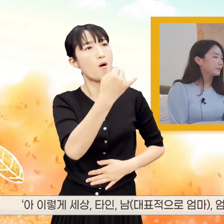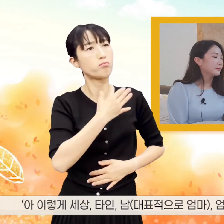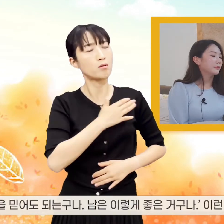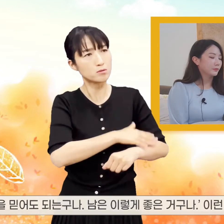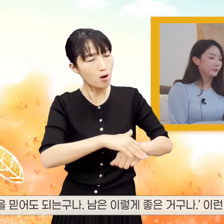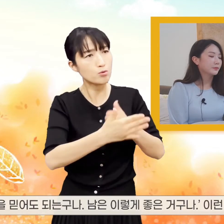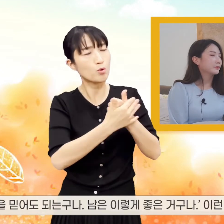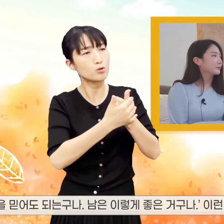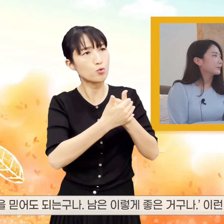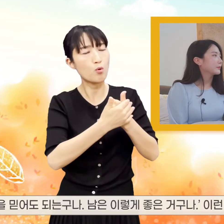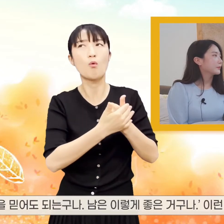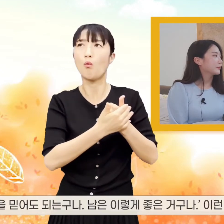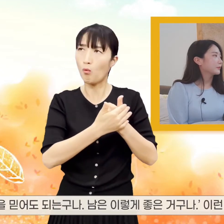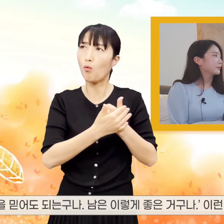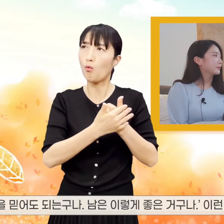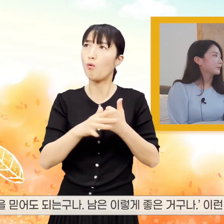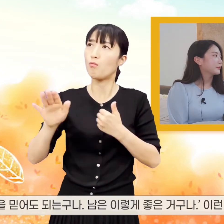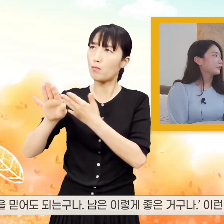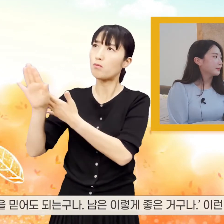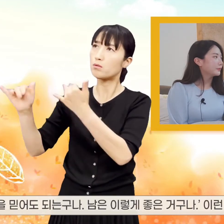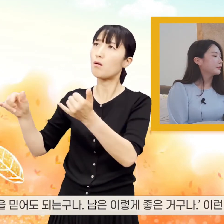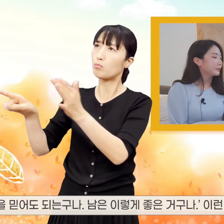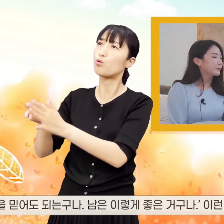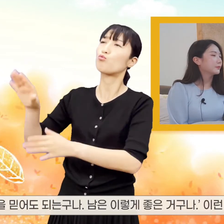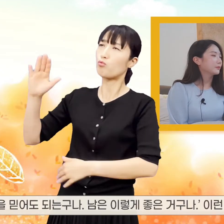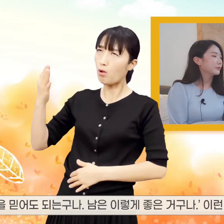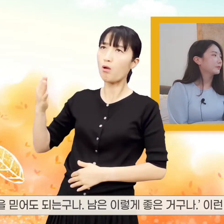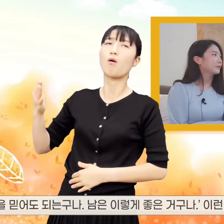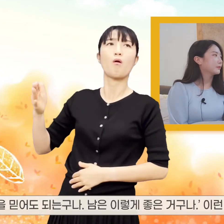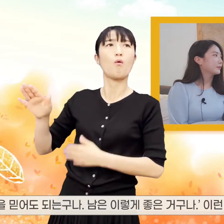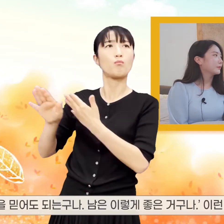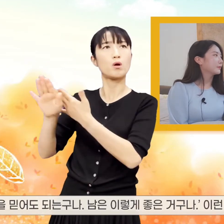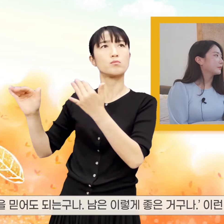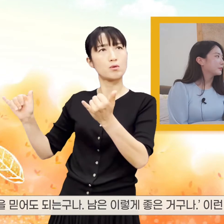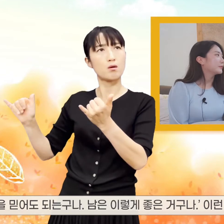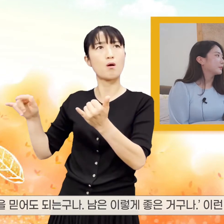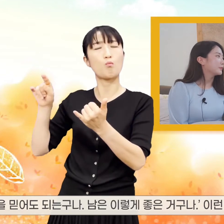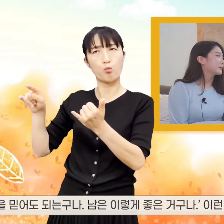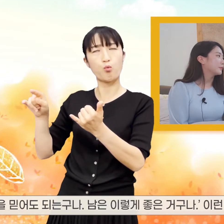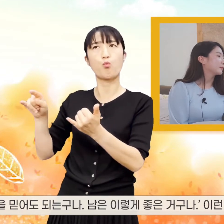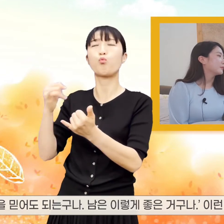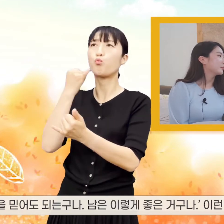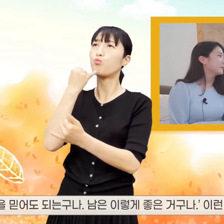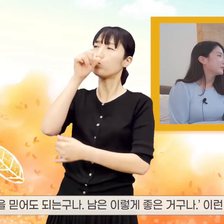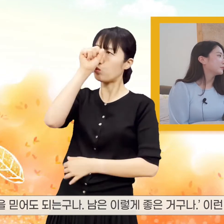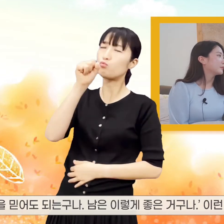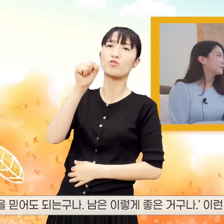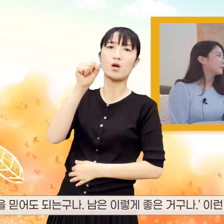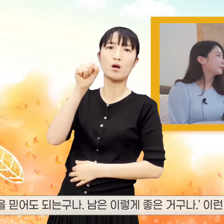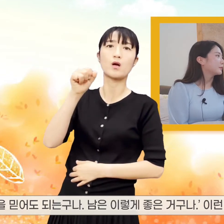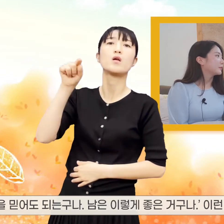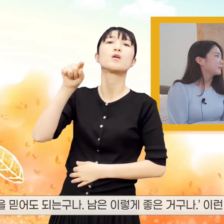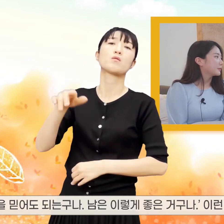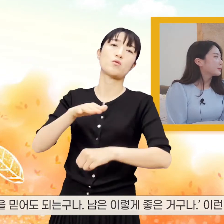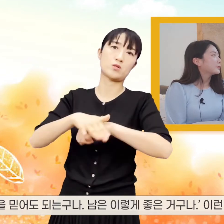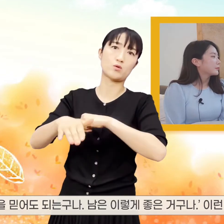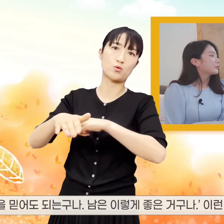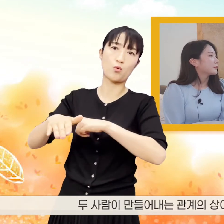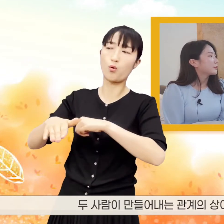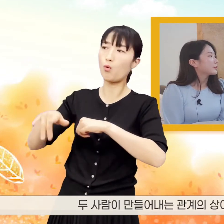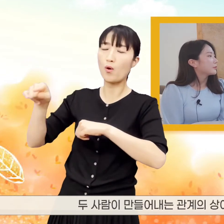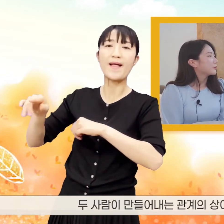협조적이구나. 그럼 남을 믿어도 되는구나. 남은 이렇게 좋은 거구나. 이런 것들을 느끼게 된 타인의 상이